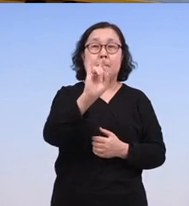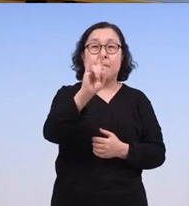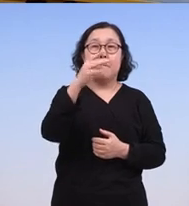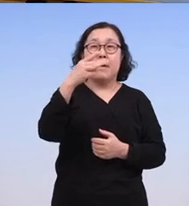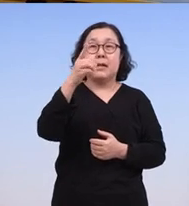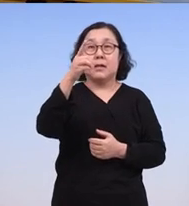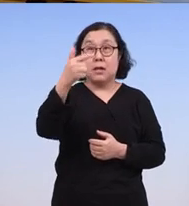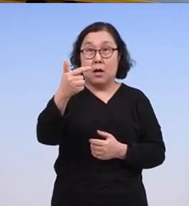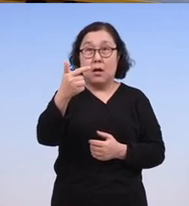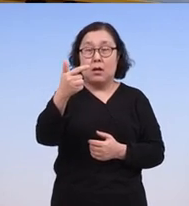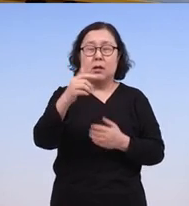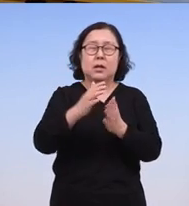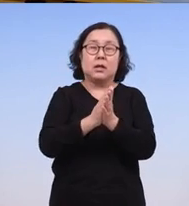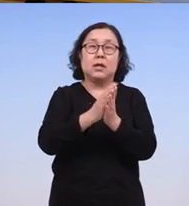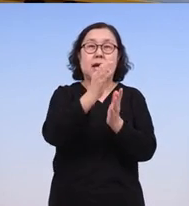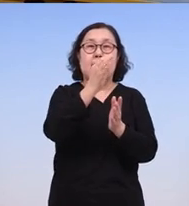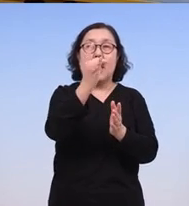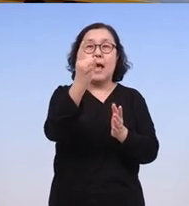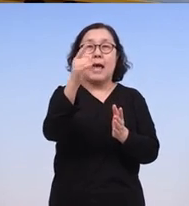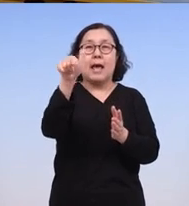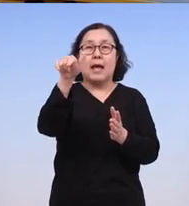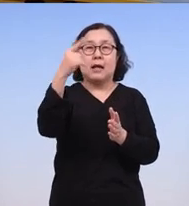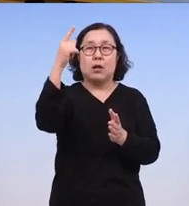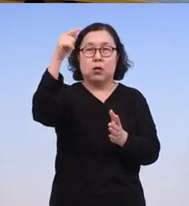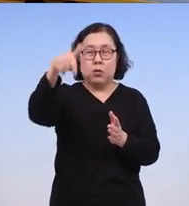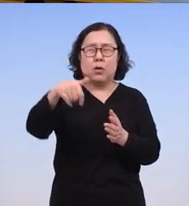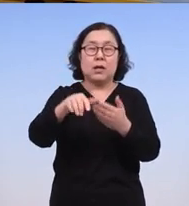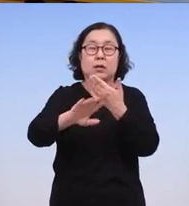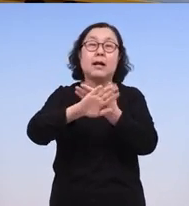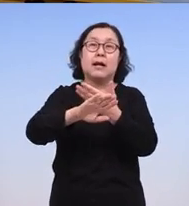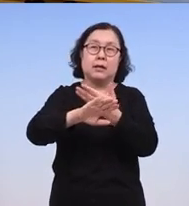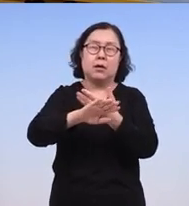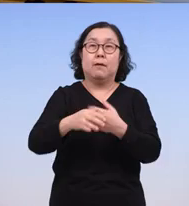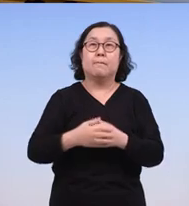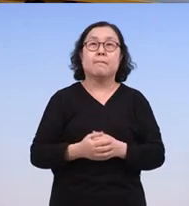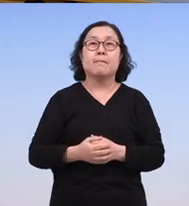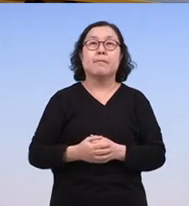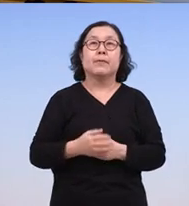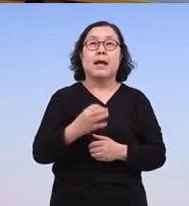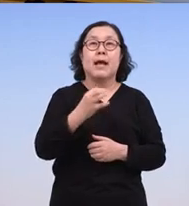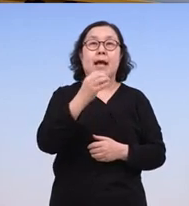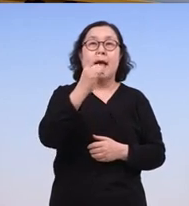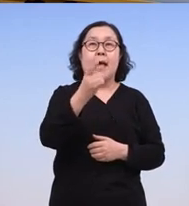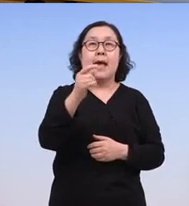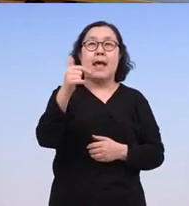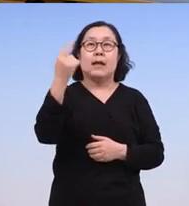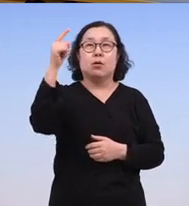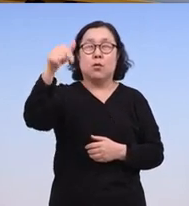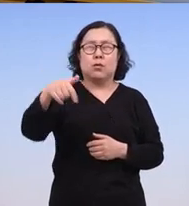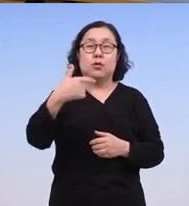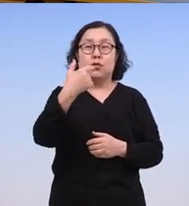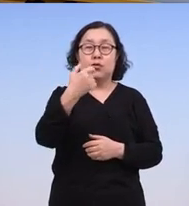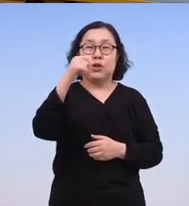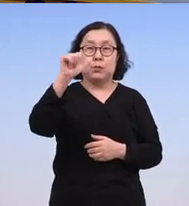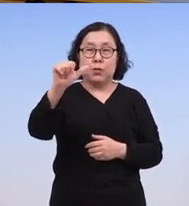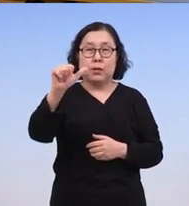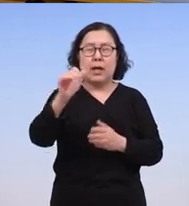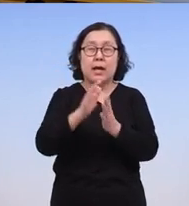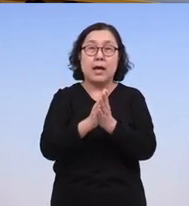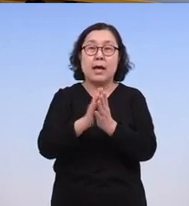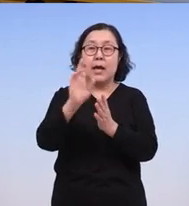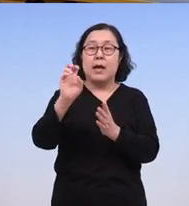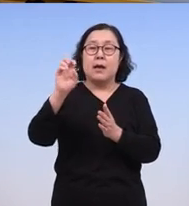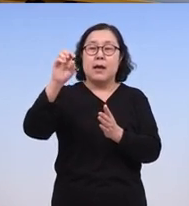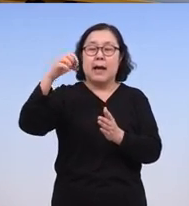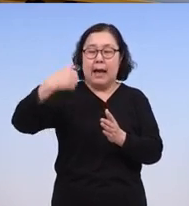이 패턴이 에녹에 와서 이게 달라집니다. 자, 21절에 에녹이 나오는데요, 에녹은